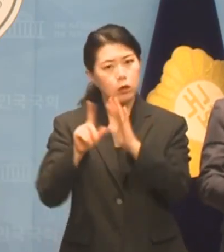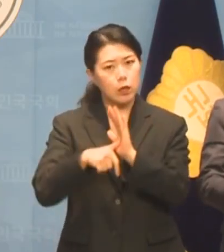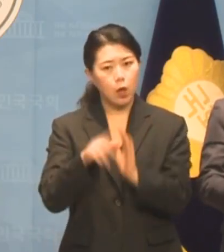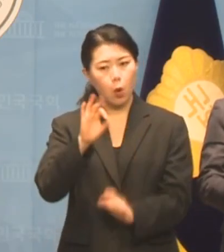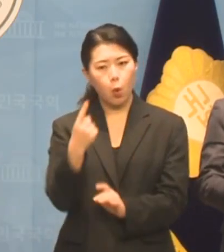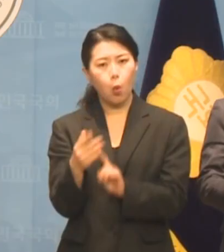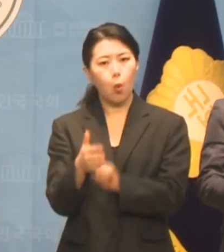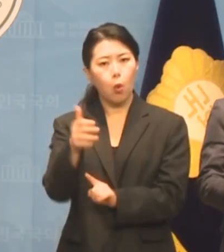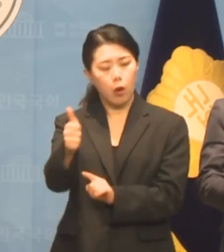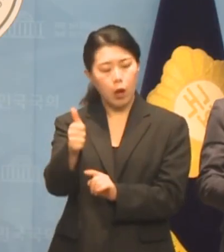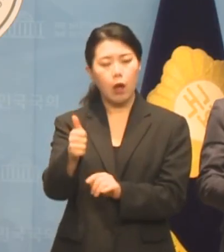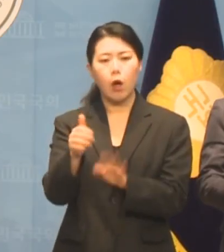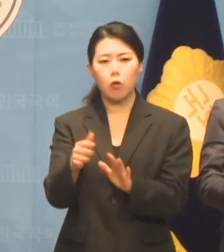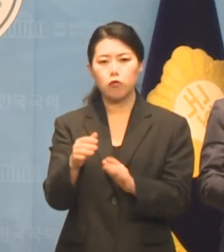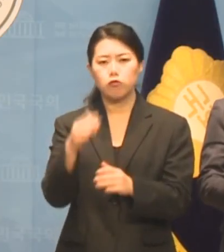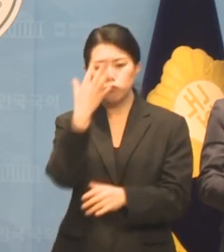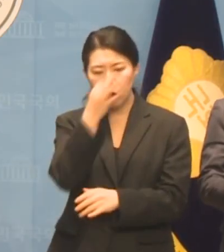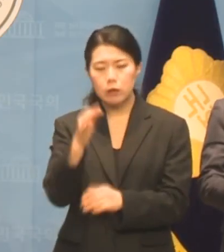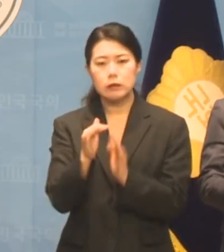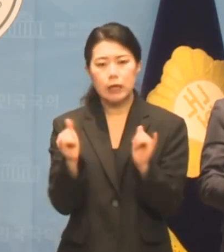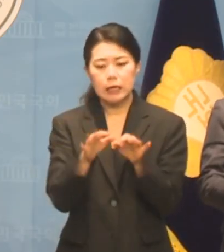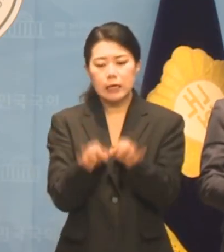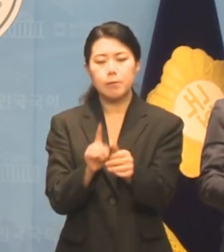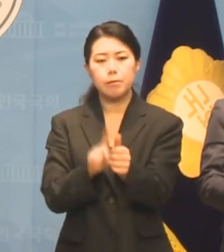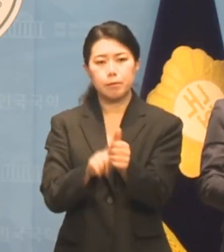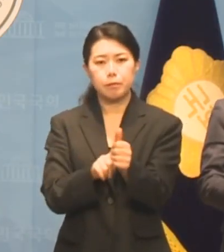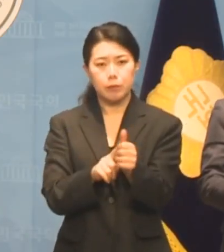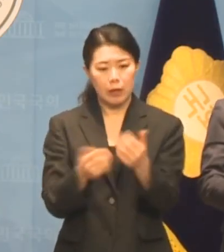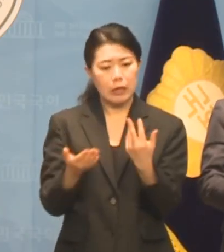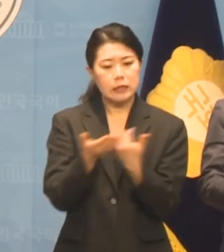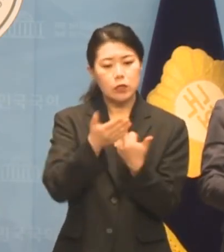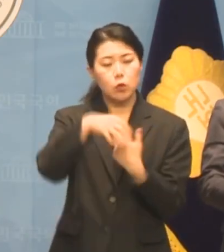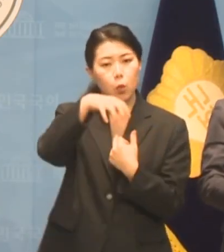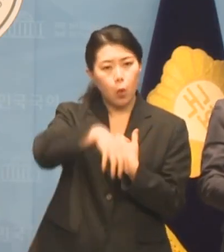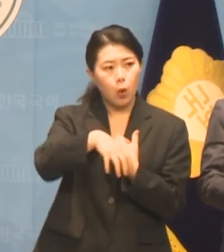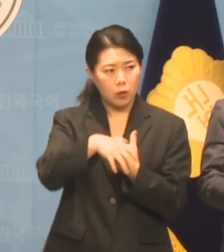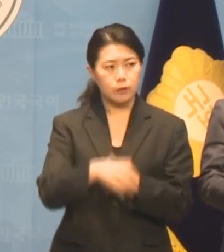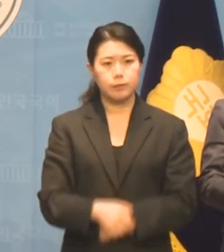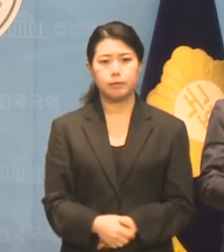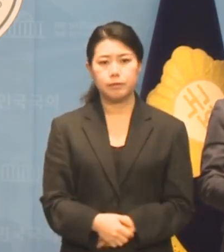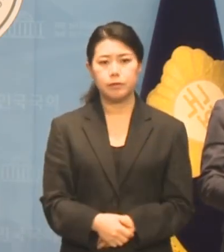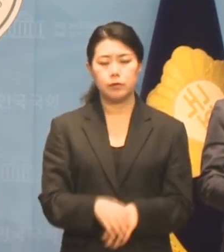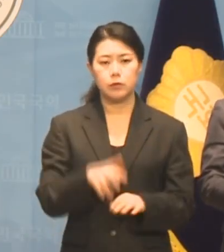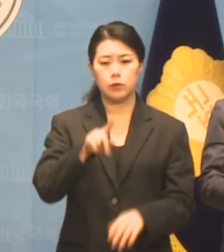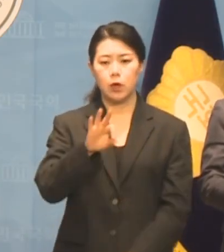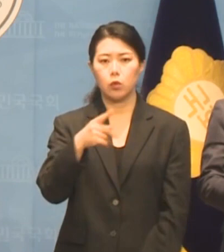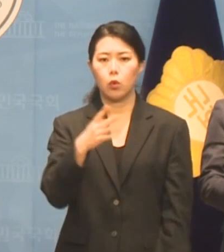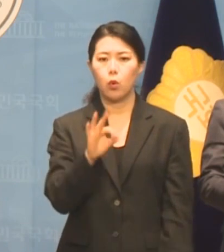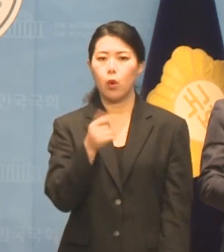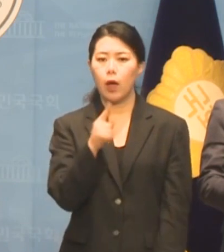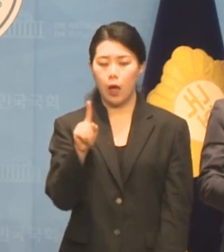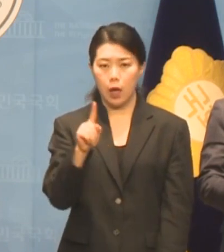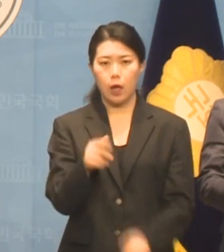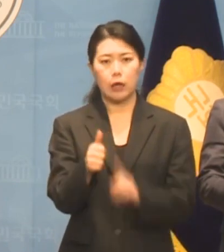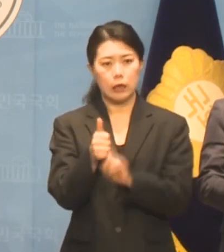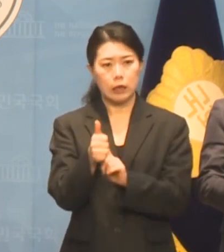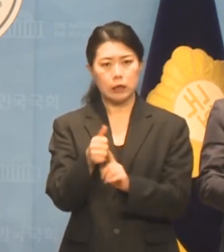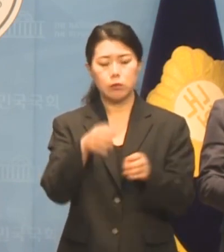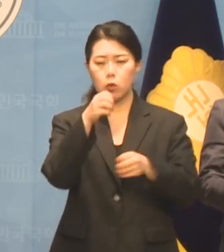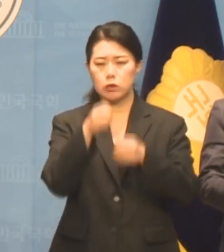시장의 후원자인 김모 씨의 제주도 별장에서 장동화 전 경남도 의원이